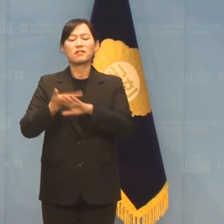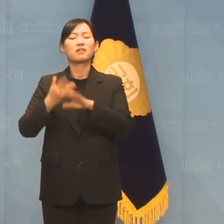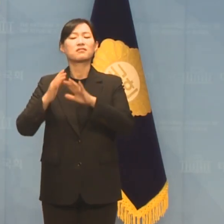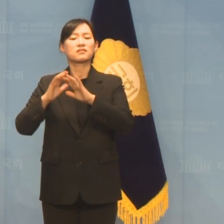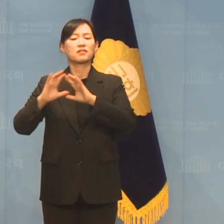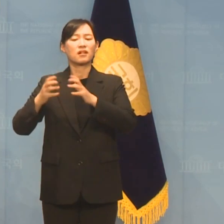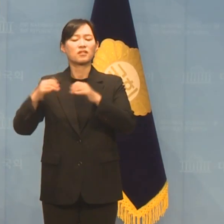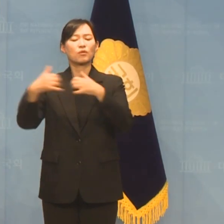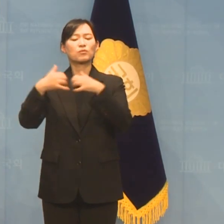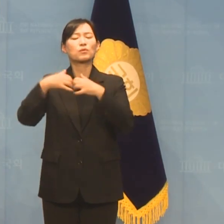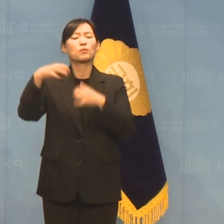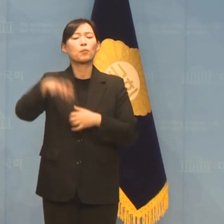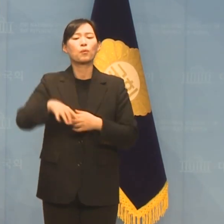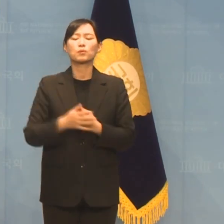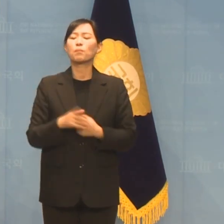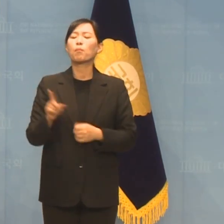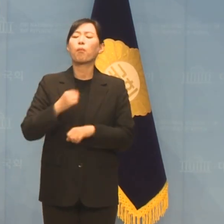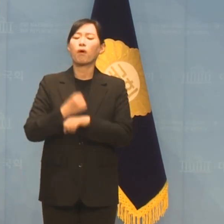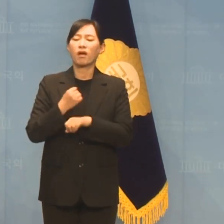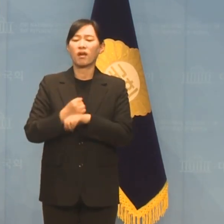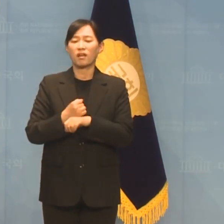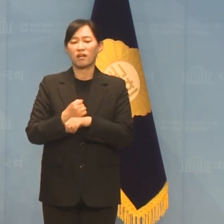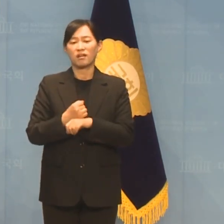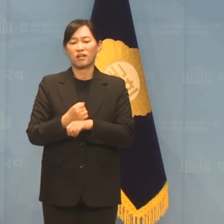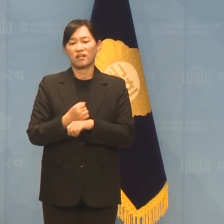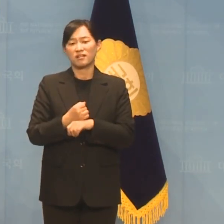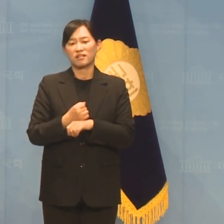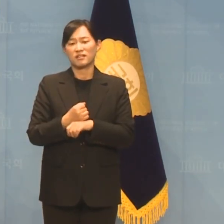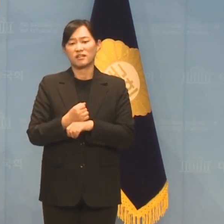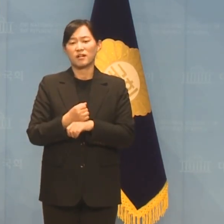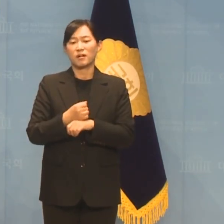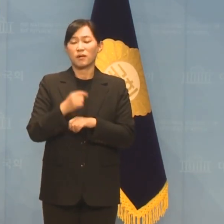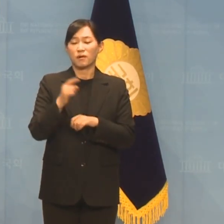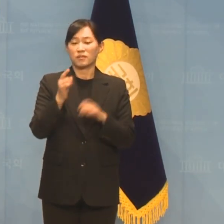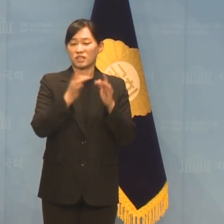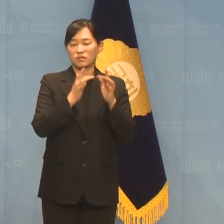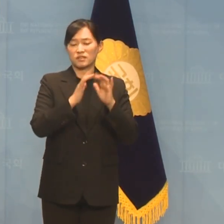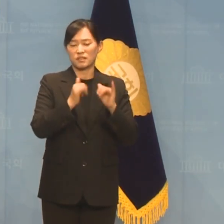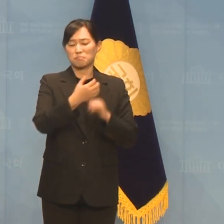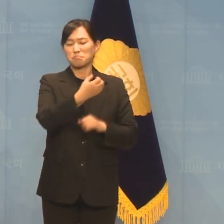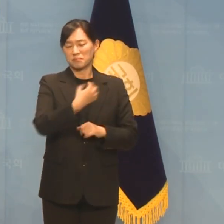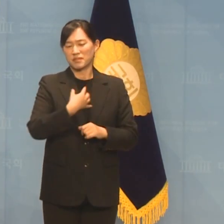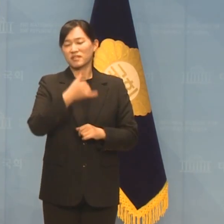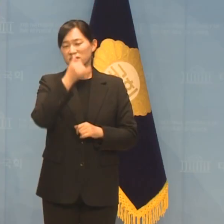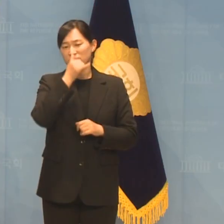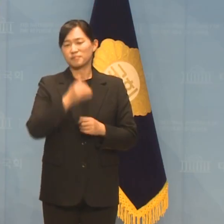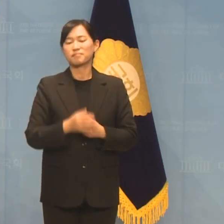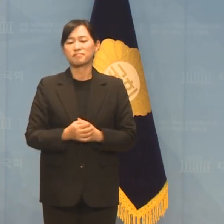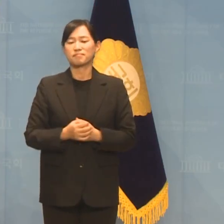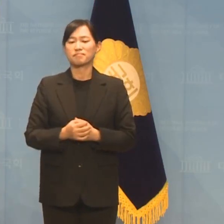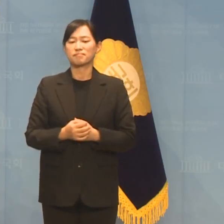전쟁터에 가서 도대체 무엇을 하려고 하느냐는 한 네티즌의 질타를 볼 수 있었습니다.